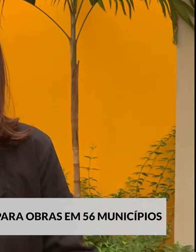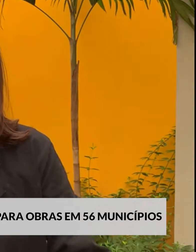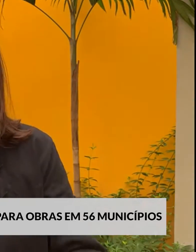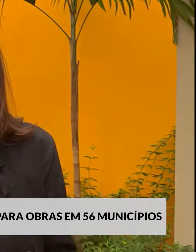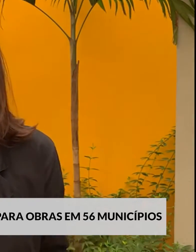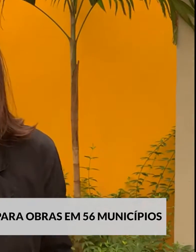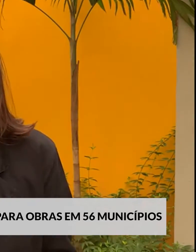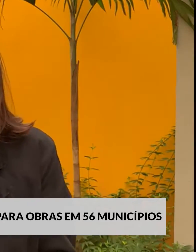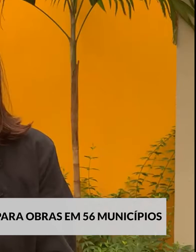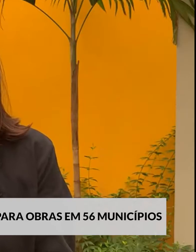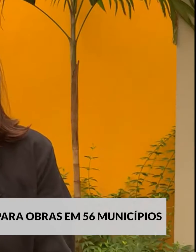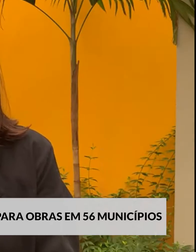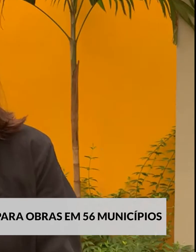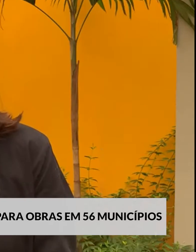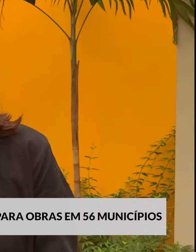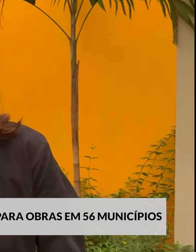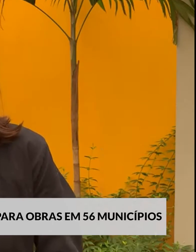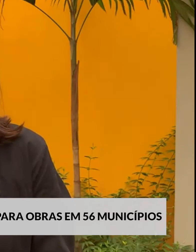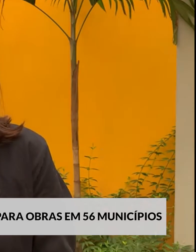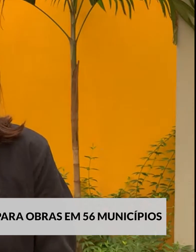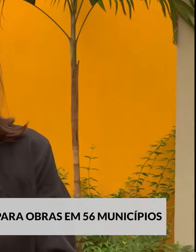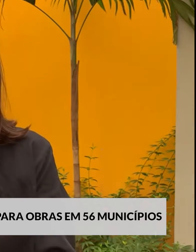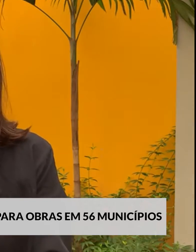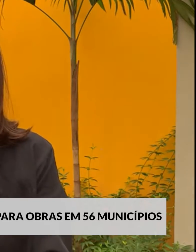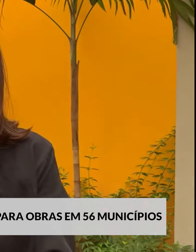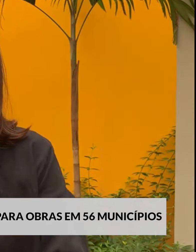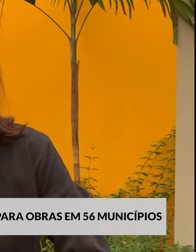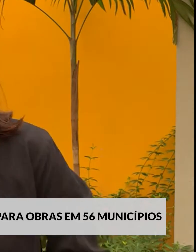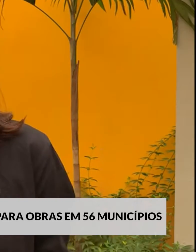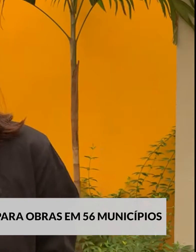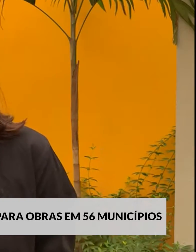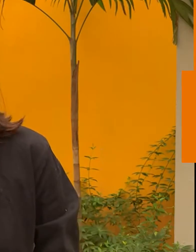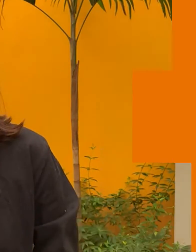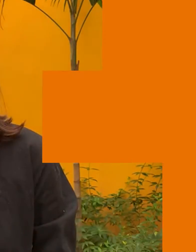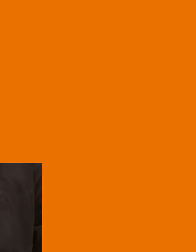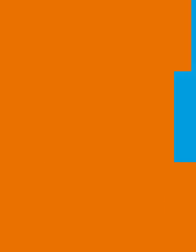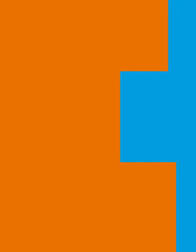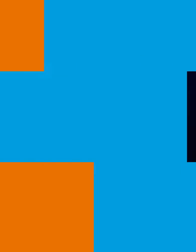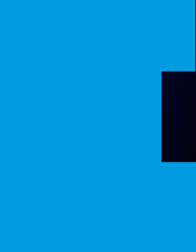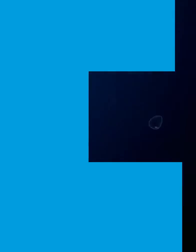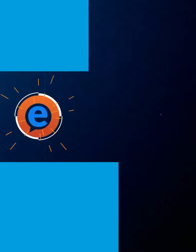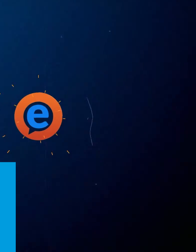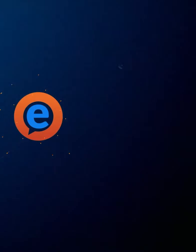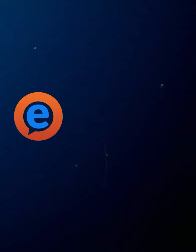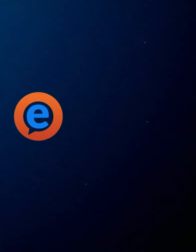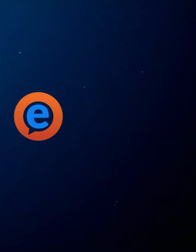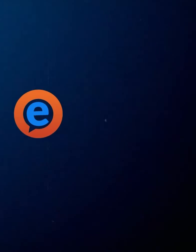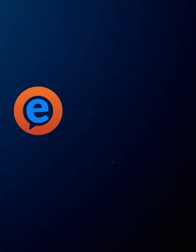reais e vem do programa Mais MT. E eu fico por aqui. Até mais.